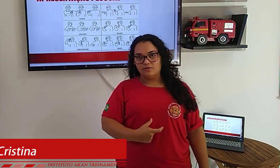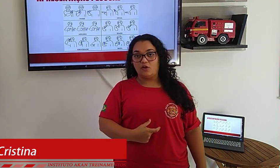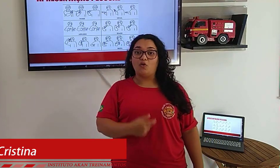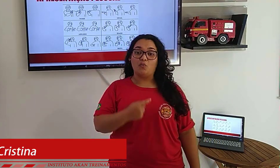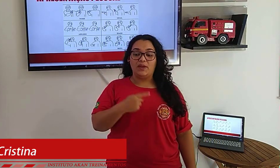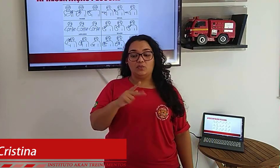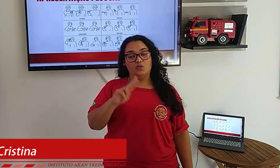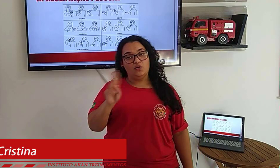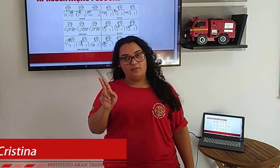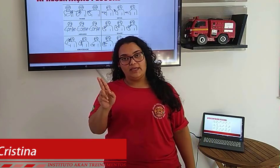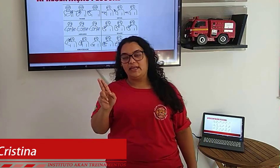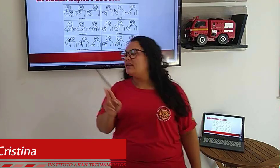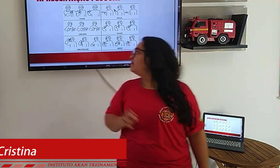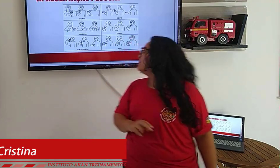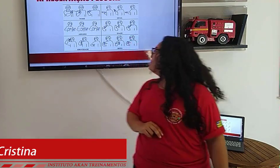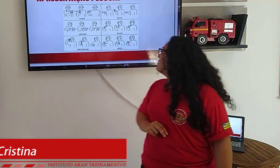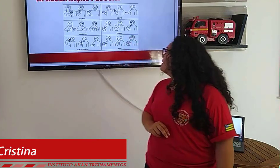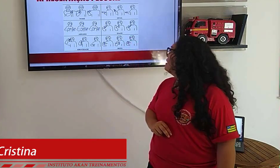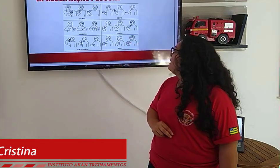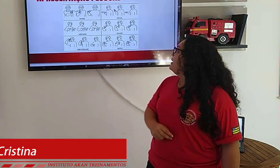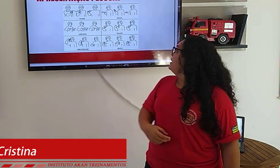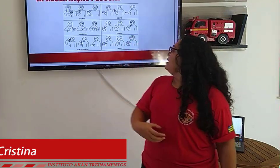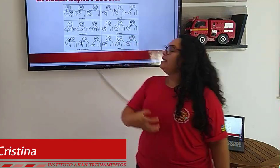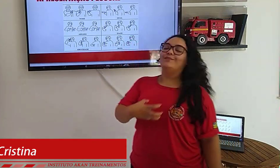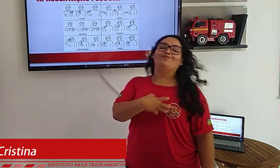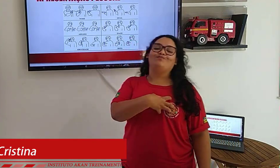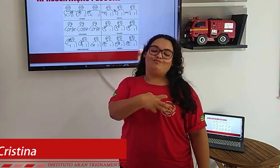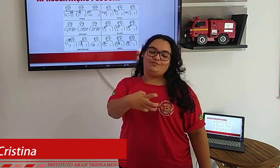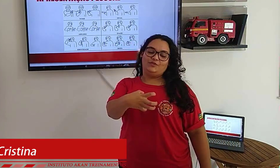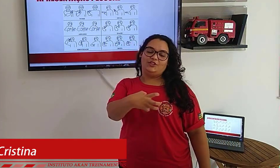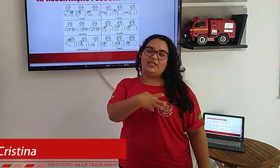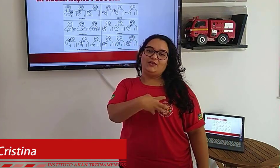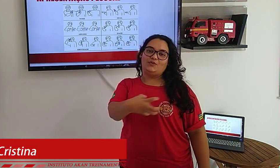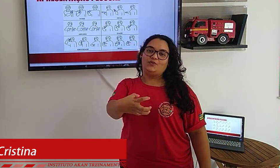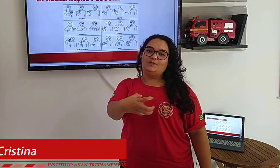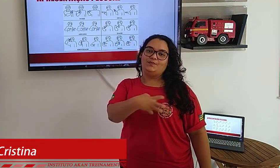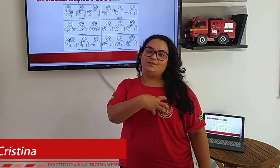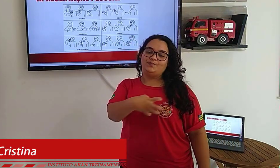logo meu nome, né? E jeito.